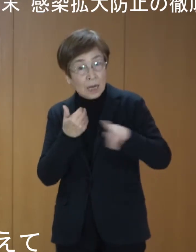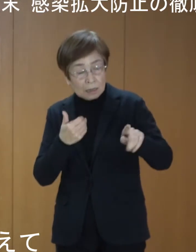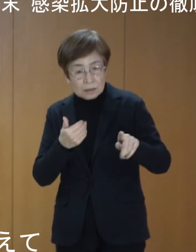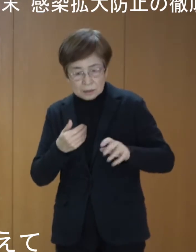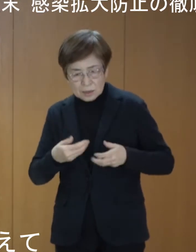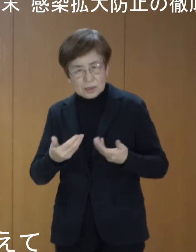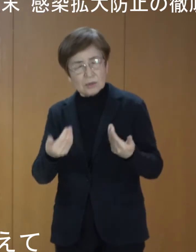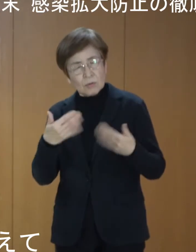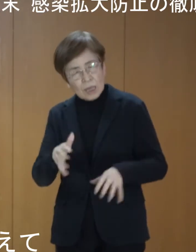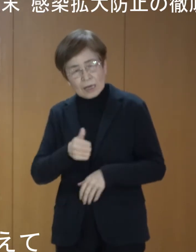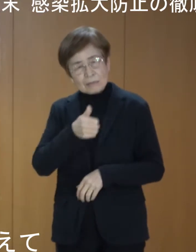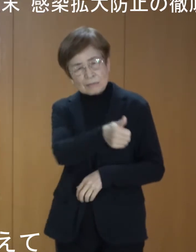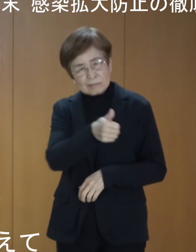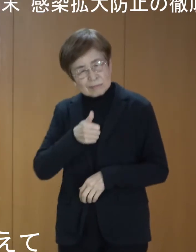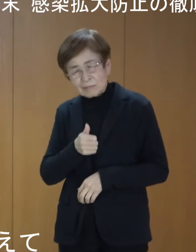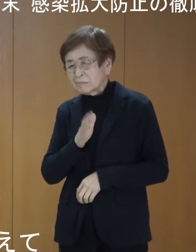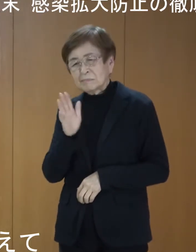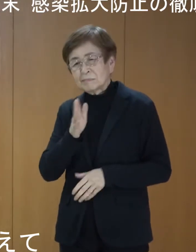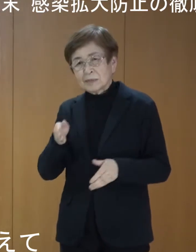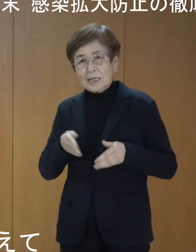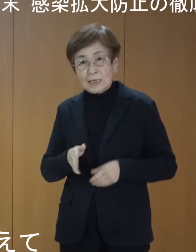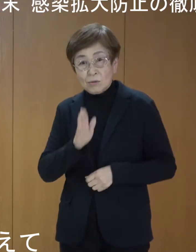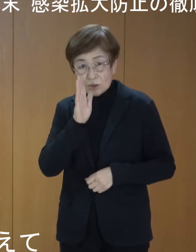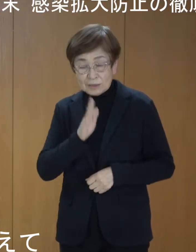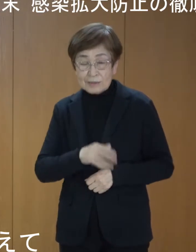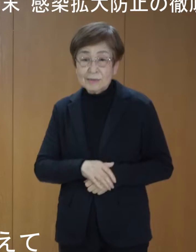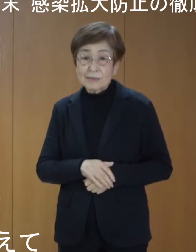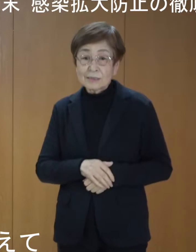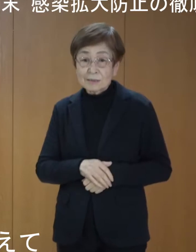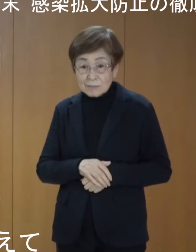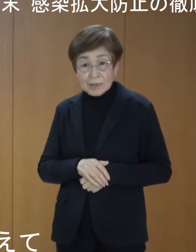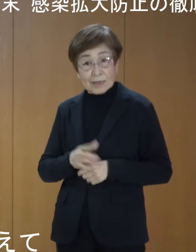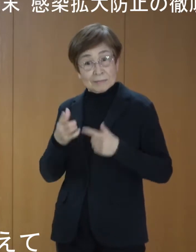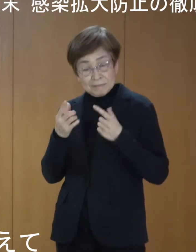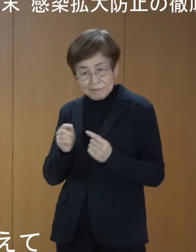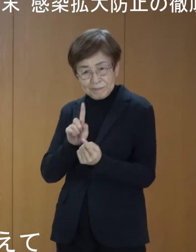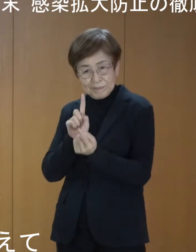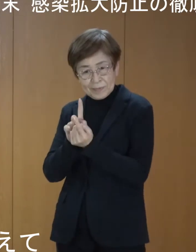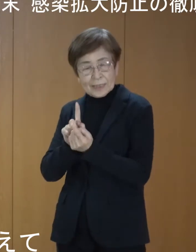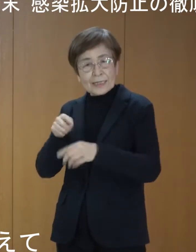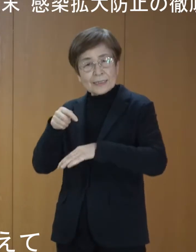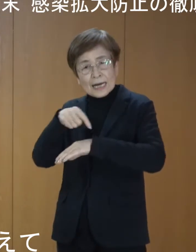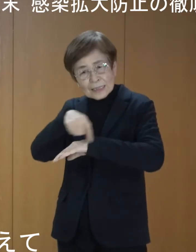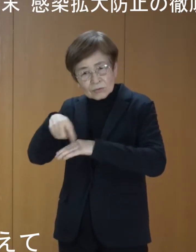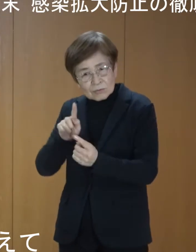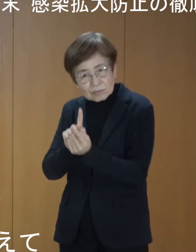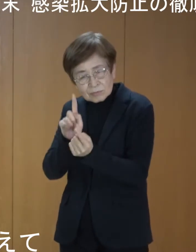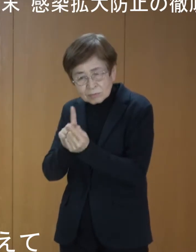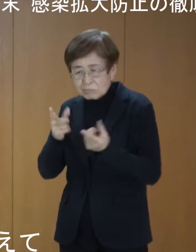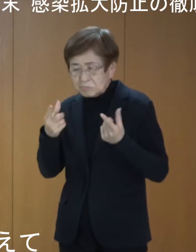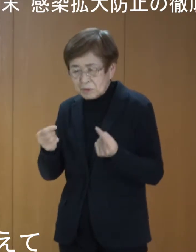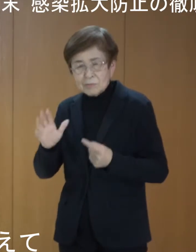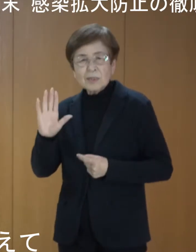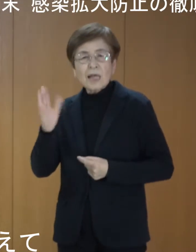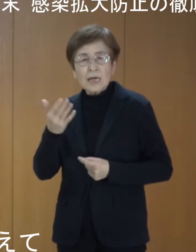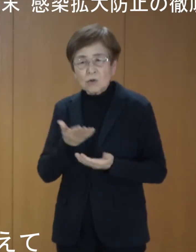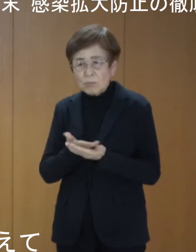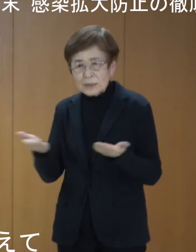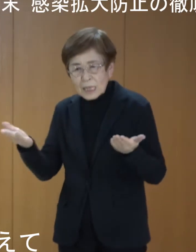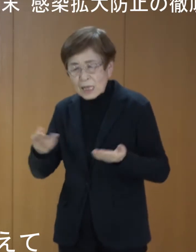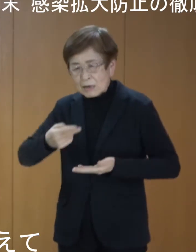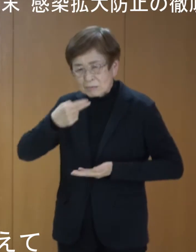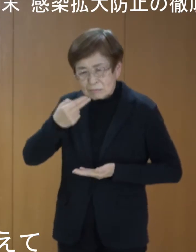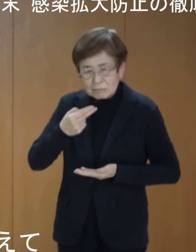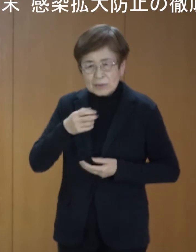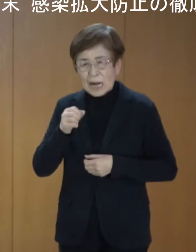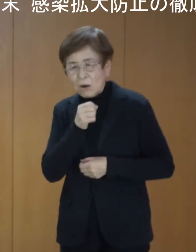間の移動を控えてください。ガイドラインを遵守していない飲食店やカラオケ店など、リスクのある場所